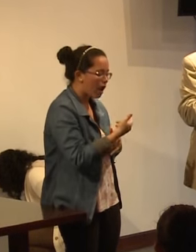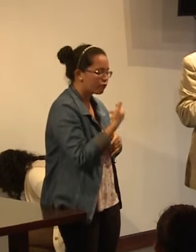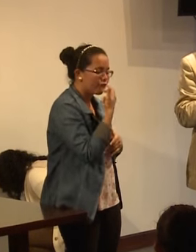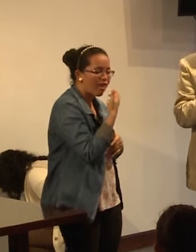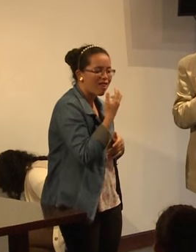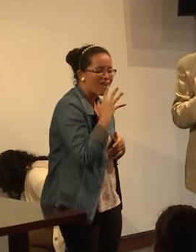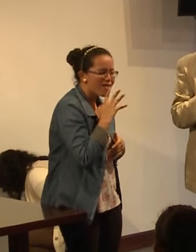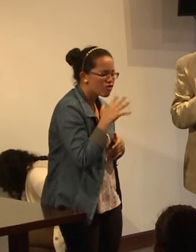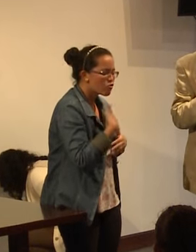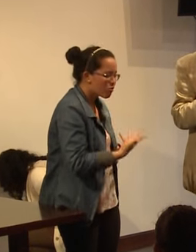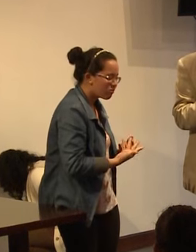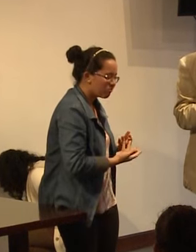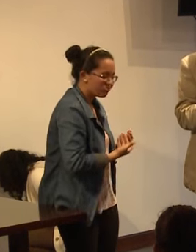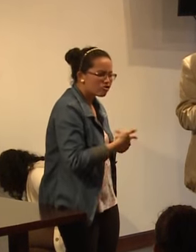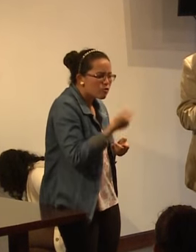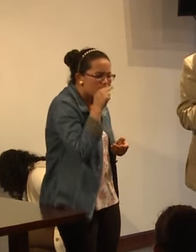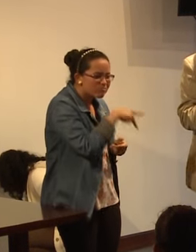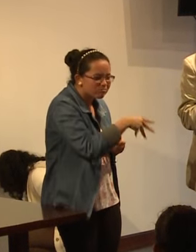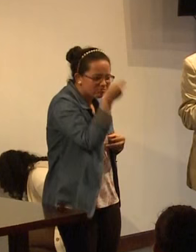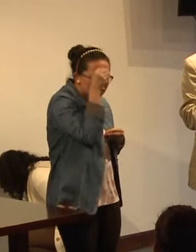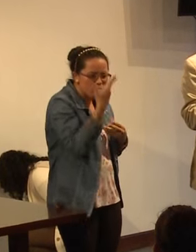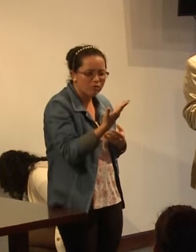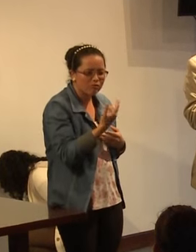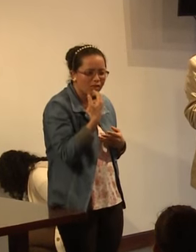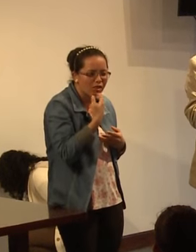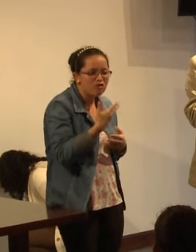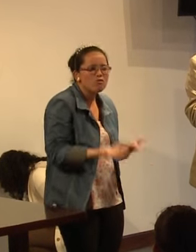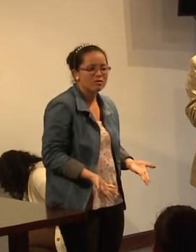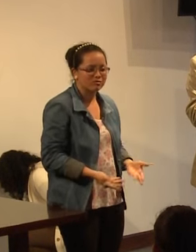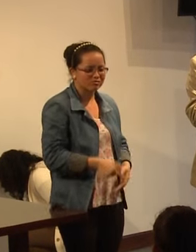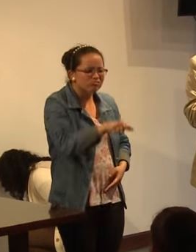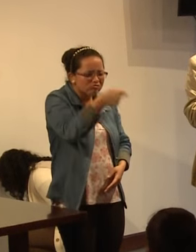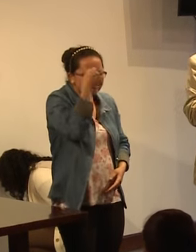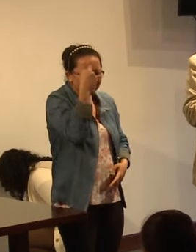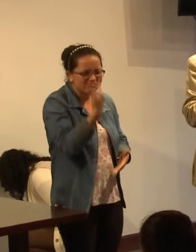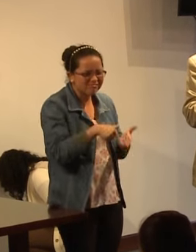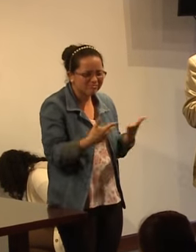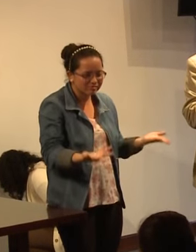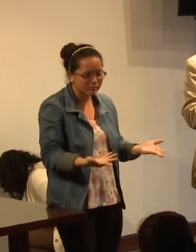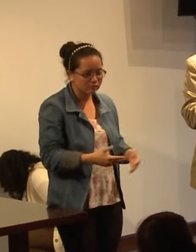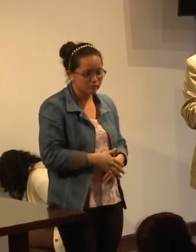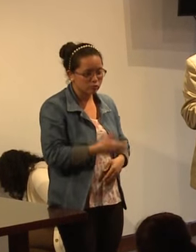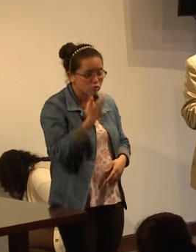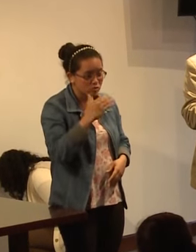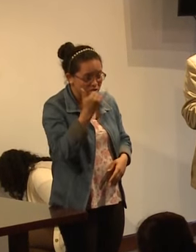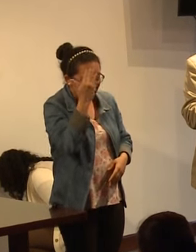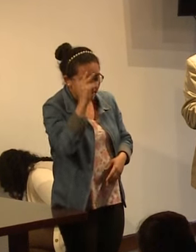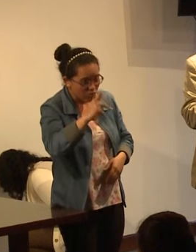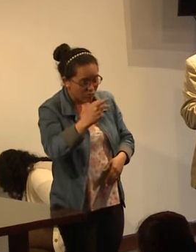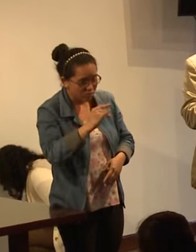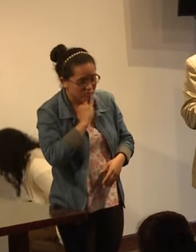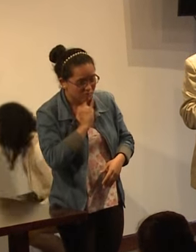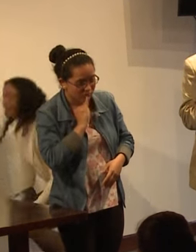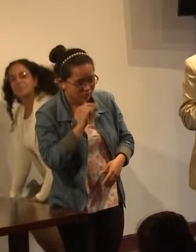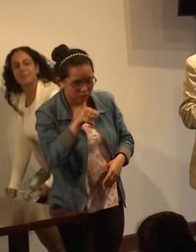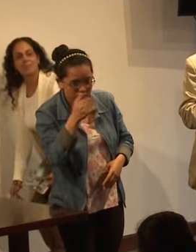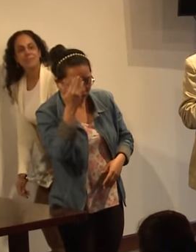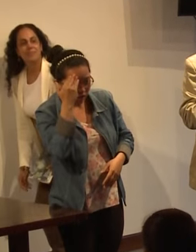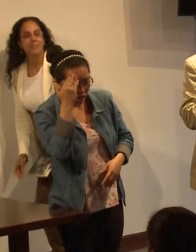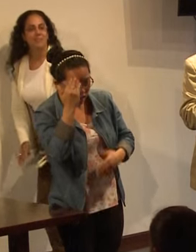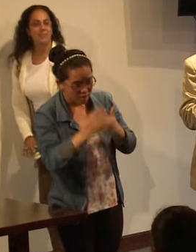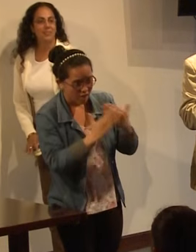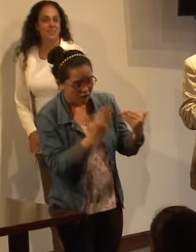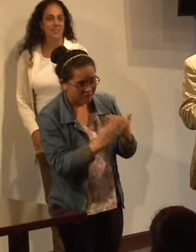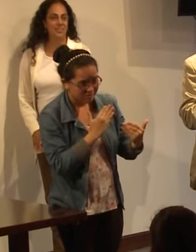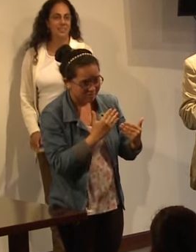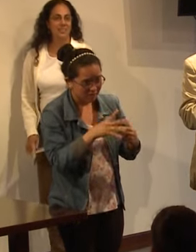rato, ¿cómo aprende un niño a hablar? ¿Cómo se les ocurre que aprende un niño a hablar? ¿Ustedes saben una segunda lengua? ¿Les ha parecido fácil aprender